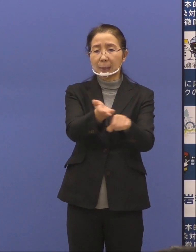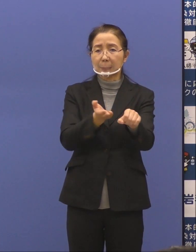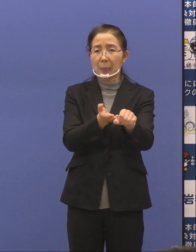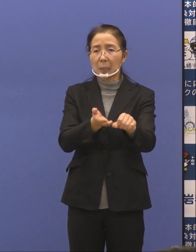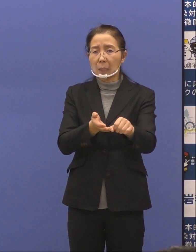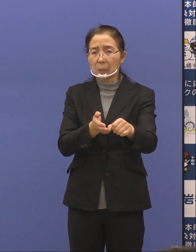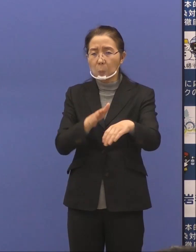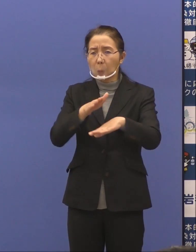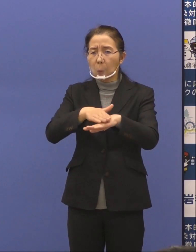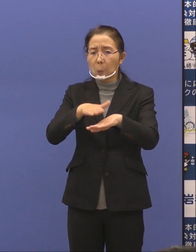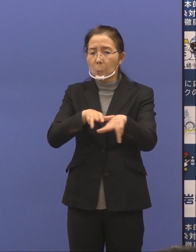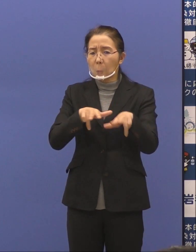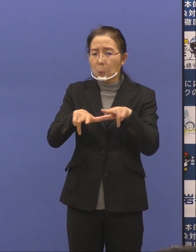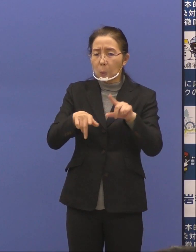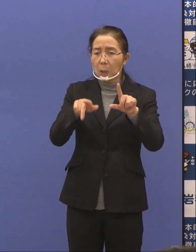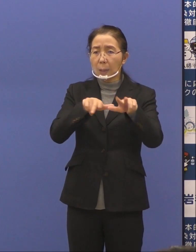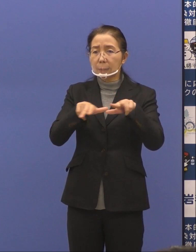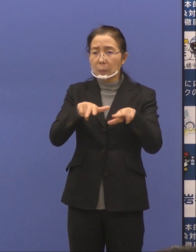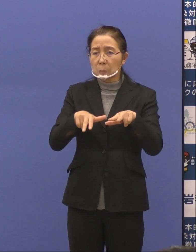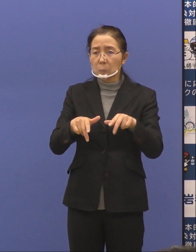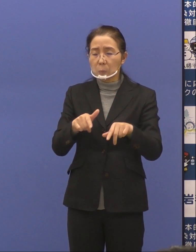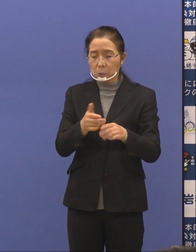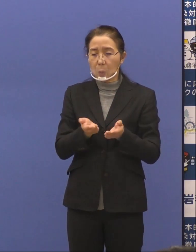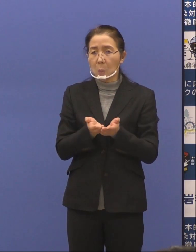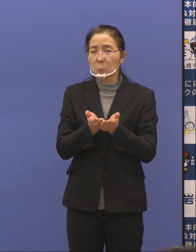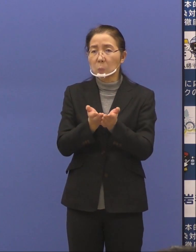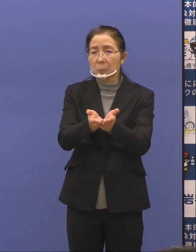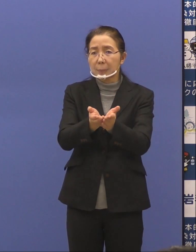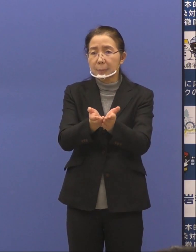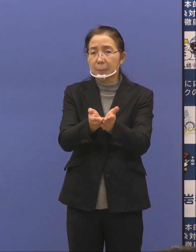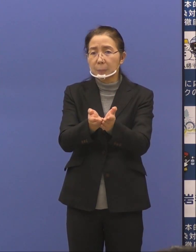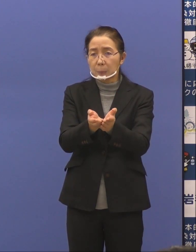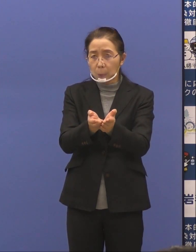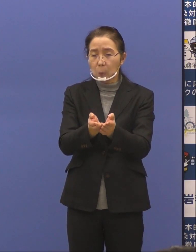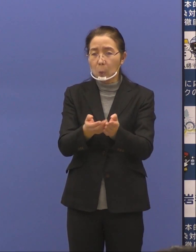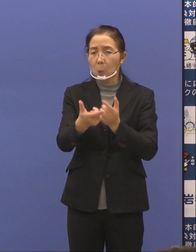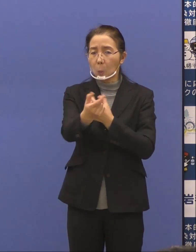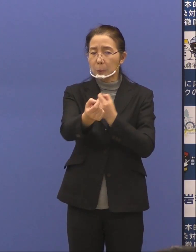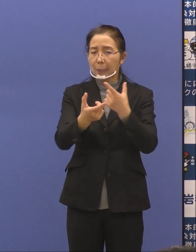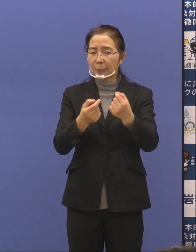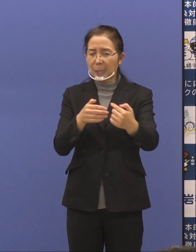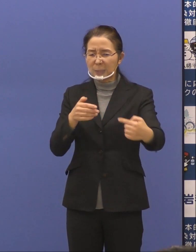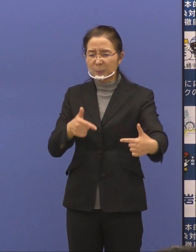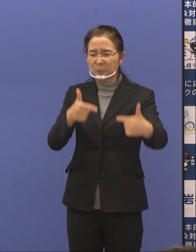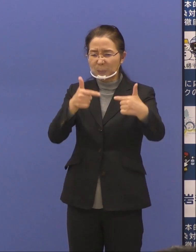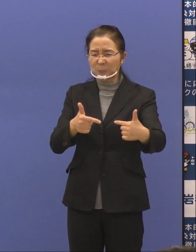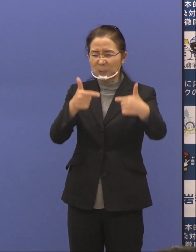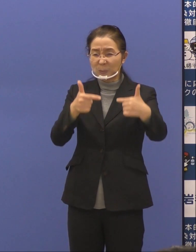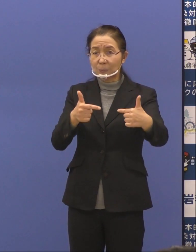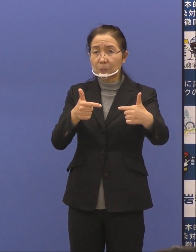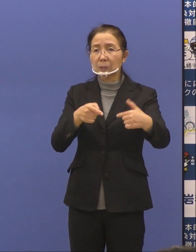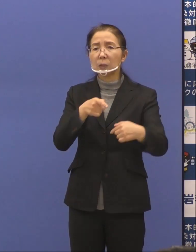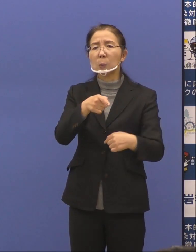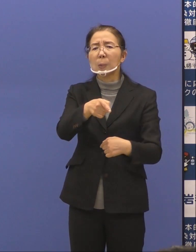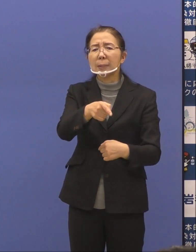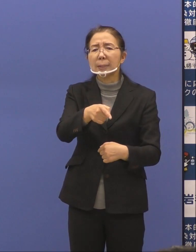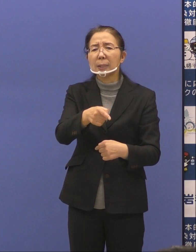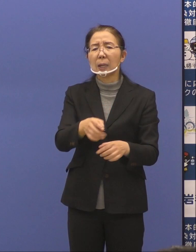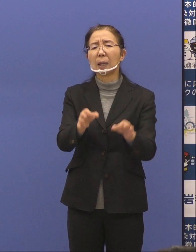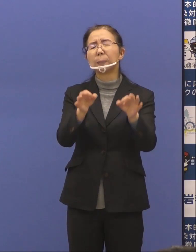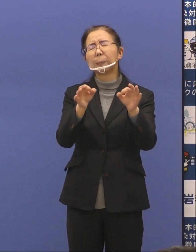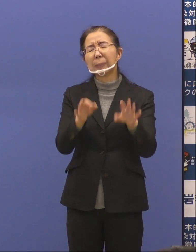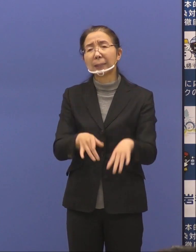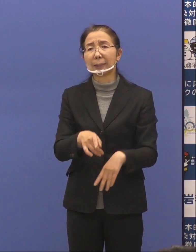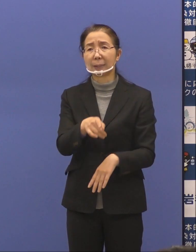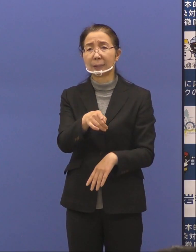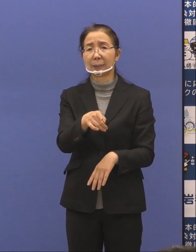公船、政府の公の船をお互い角突き合わせているのは無駄だから